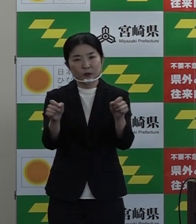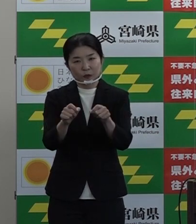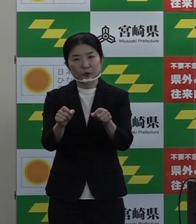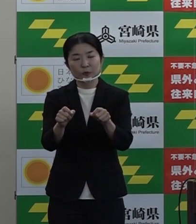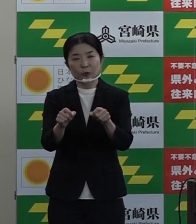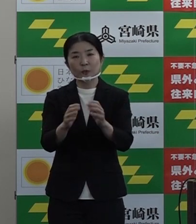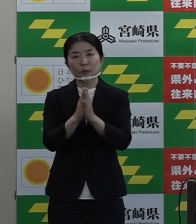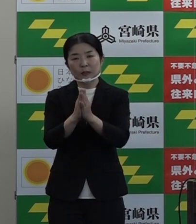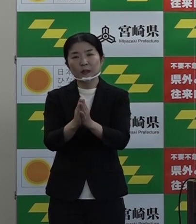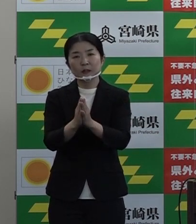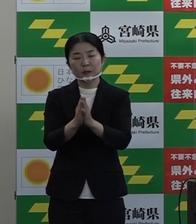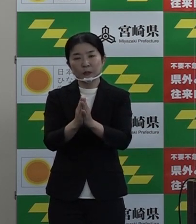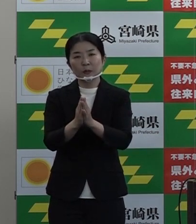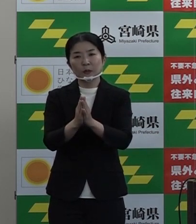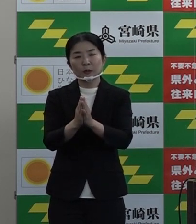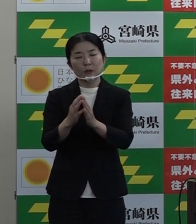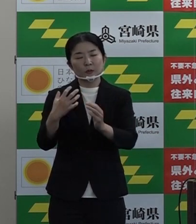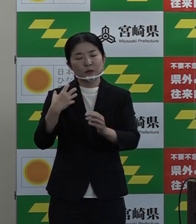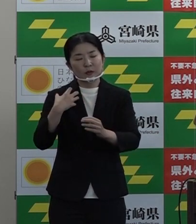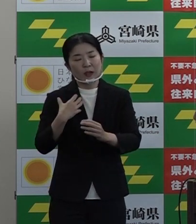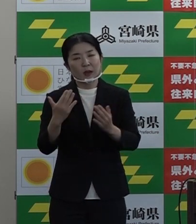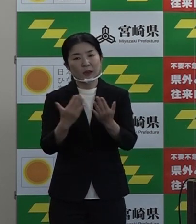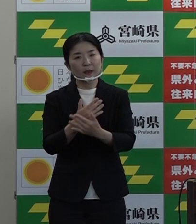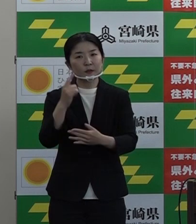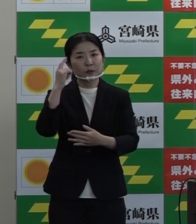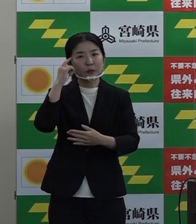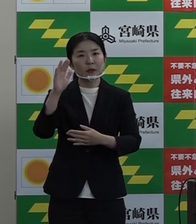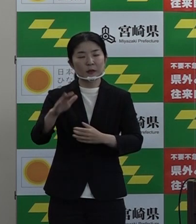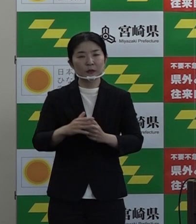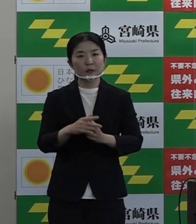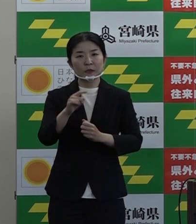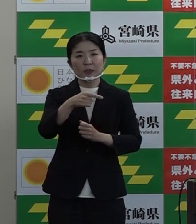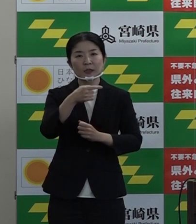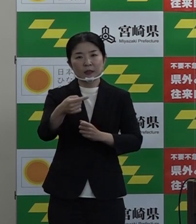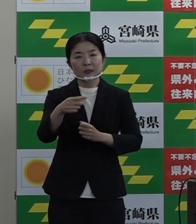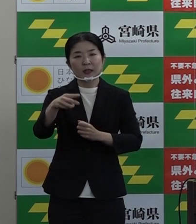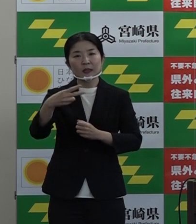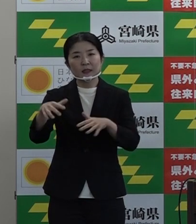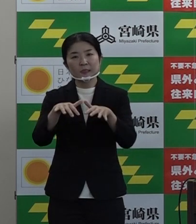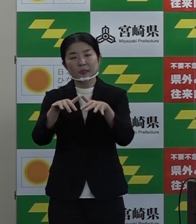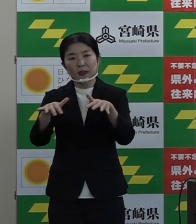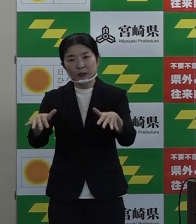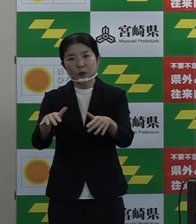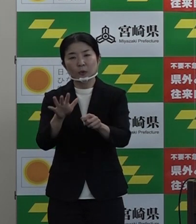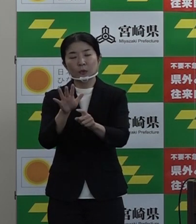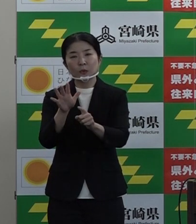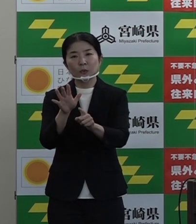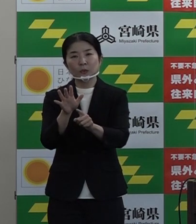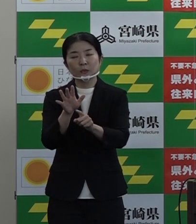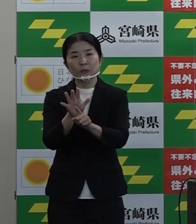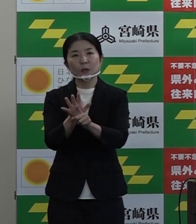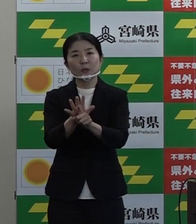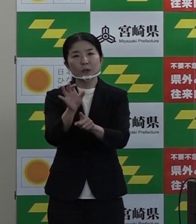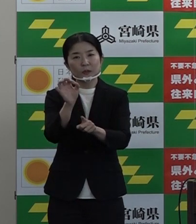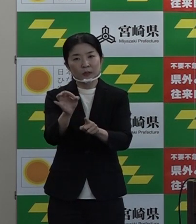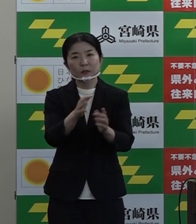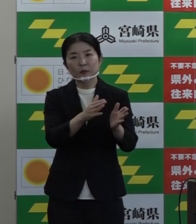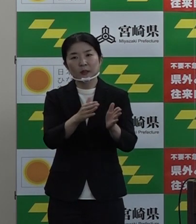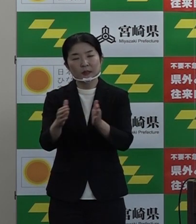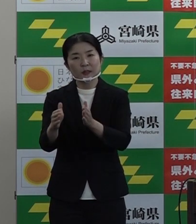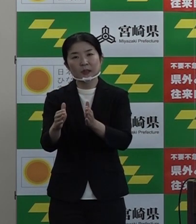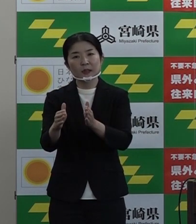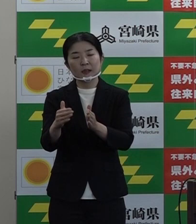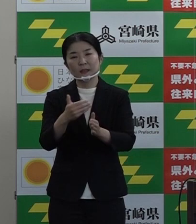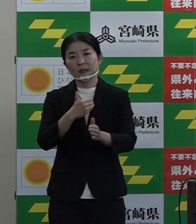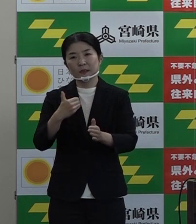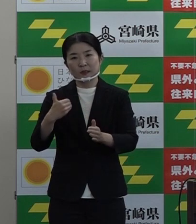重く受け止めております。まあ、一波二波の頃と比べると協力金のある程度体制ができてきたと、それ